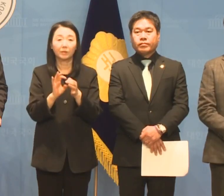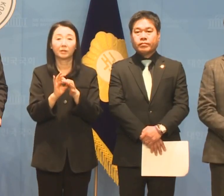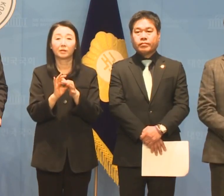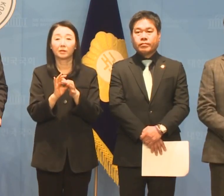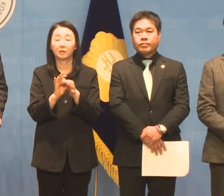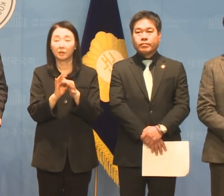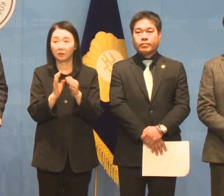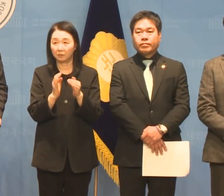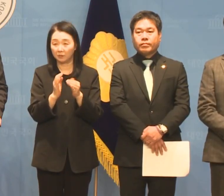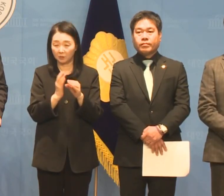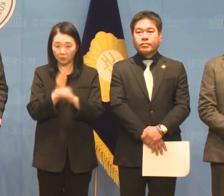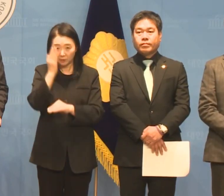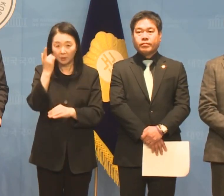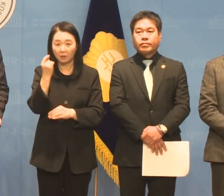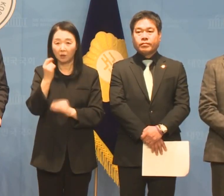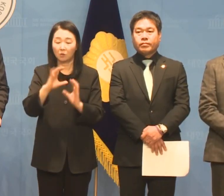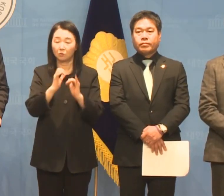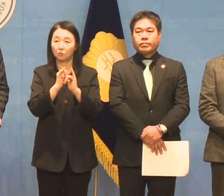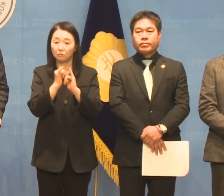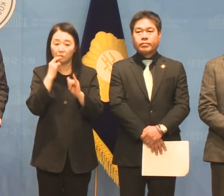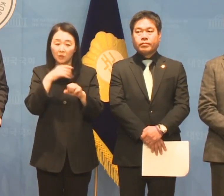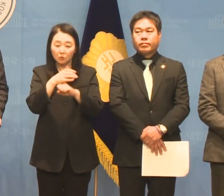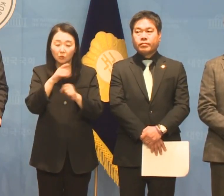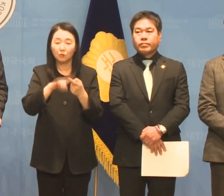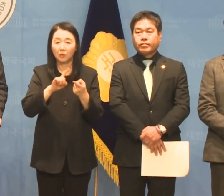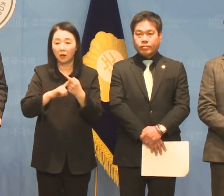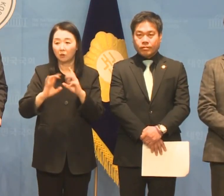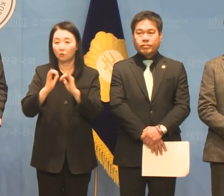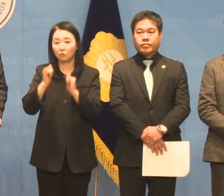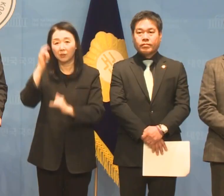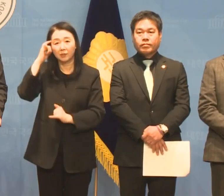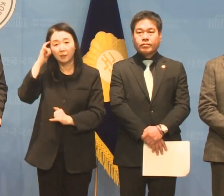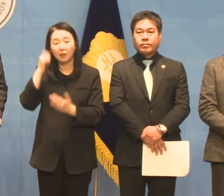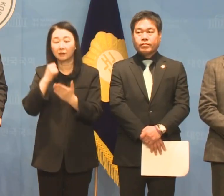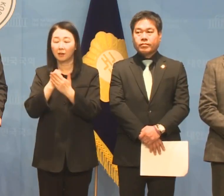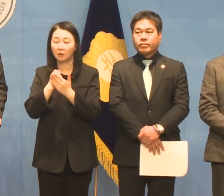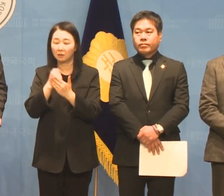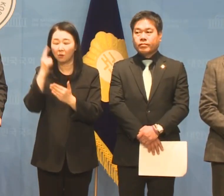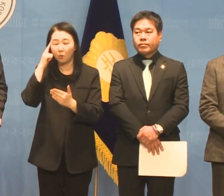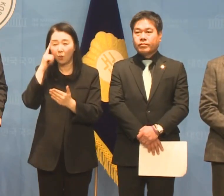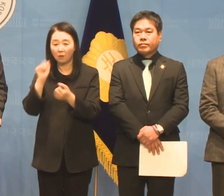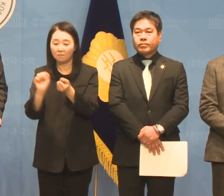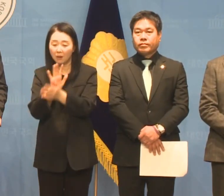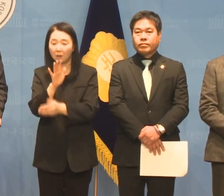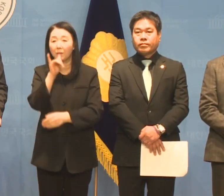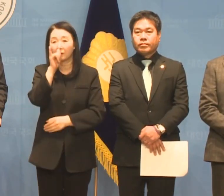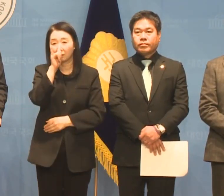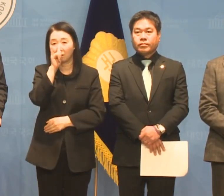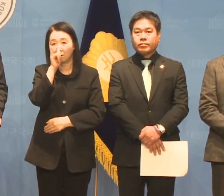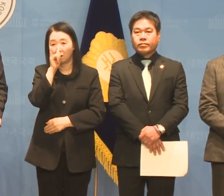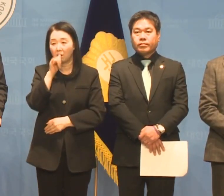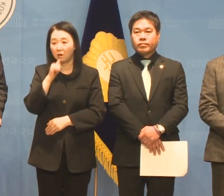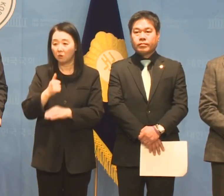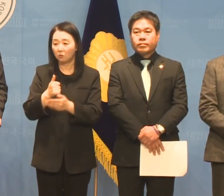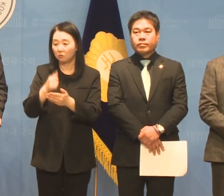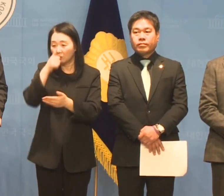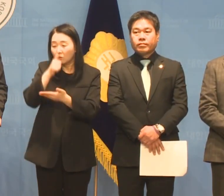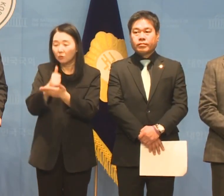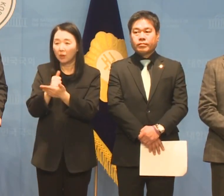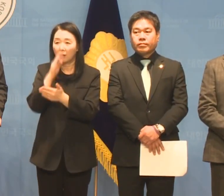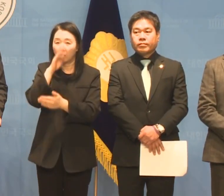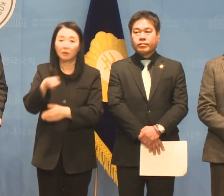민주주의 근간이라고 할 수 있는 국민 의사 형성을 왜곡하는 굉장히 질이 나쁜 범죄